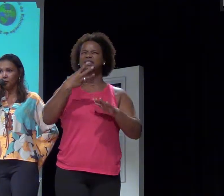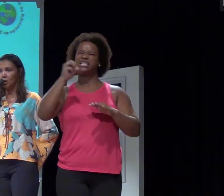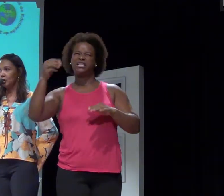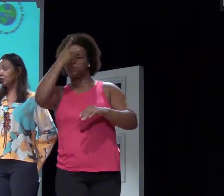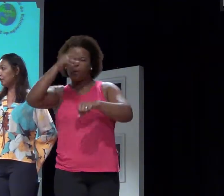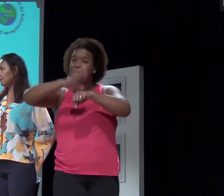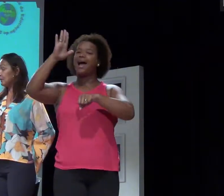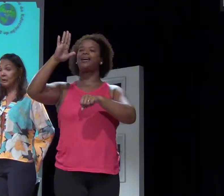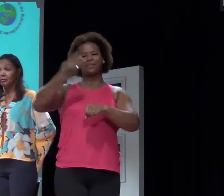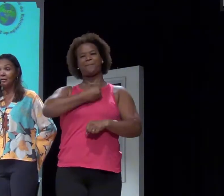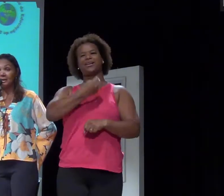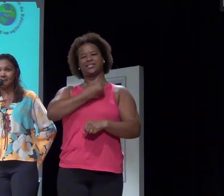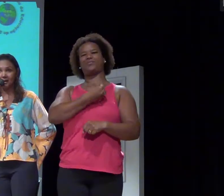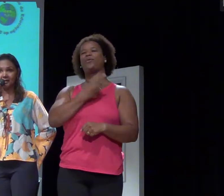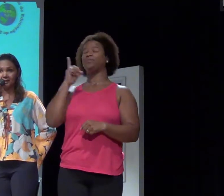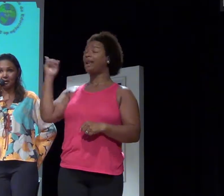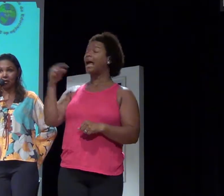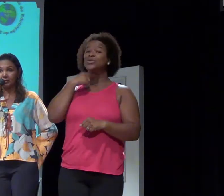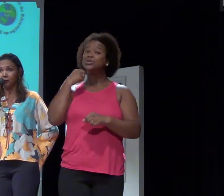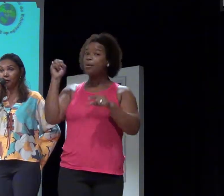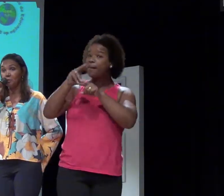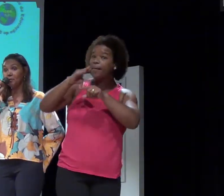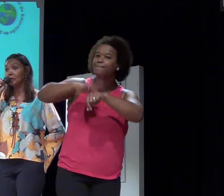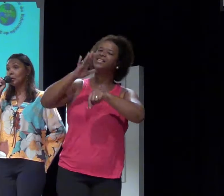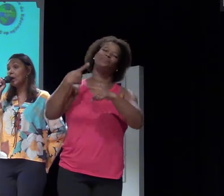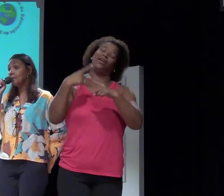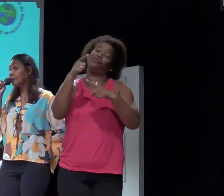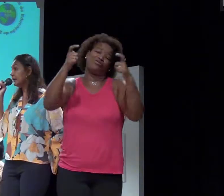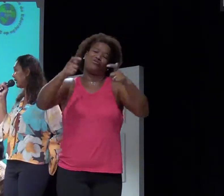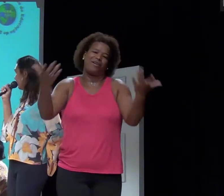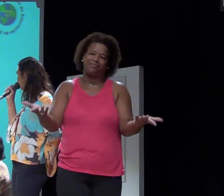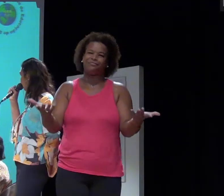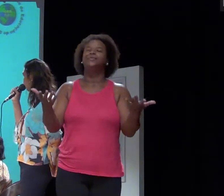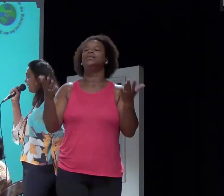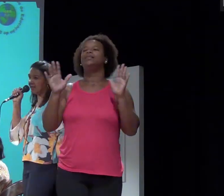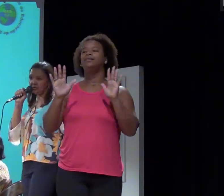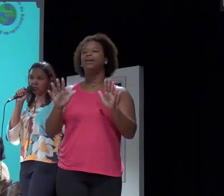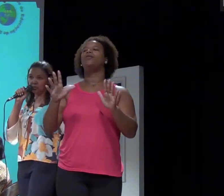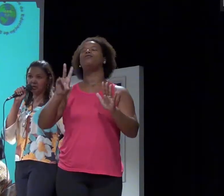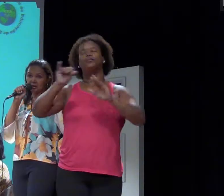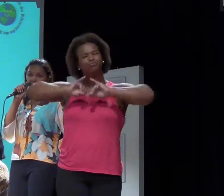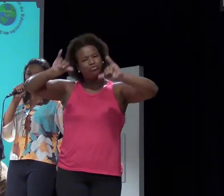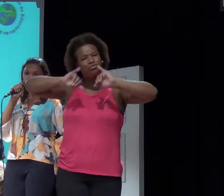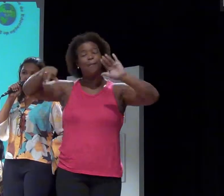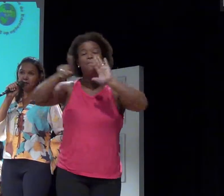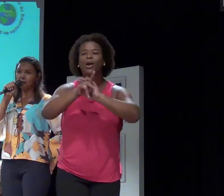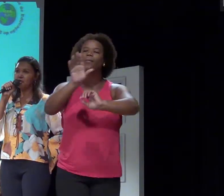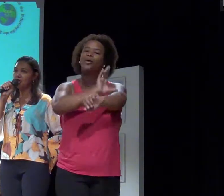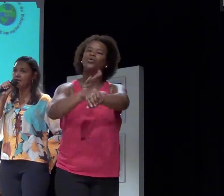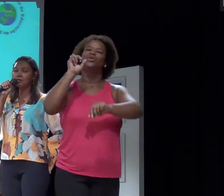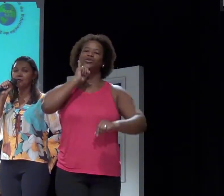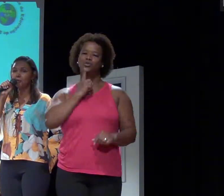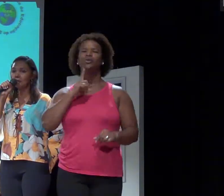pessoas. Não teve mais, porque não teve espaço na escola. Então, foi um momento amplo, intenso de divulgação da cultura surda.